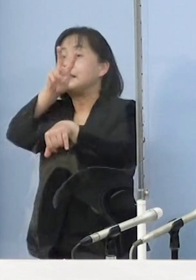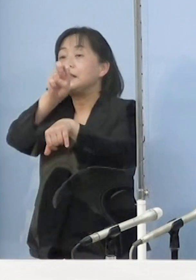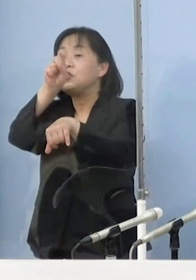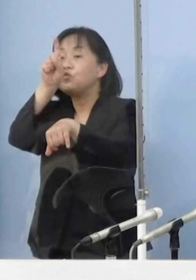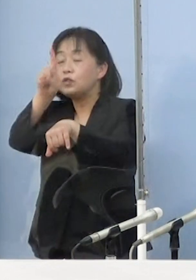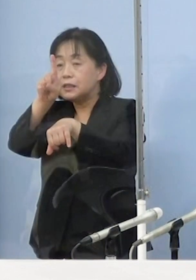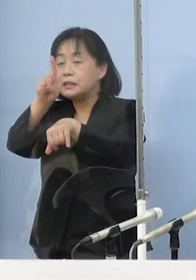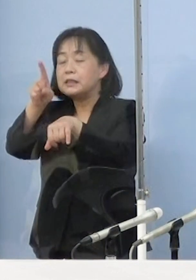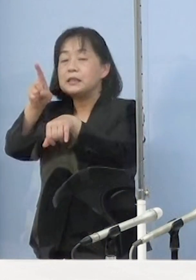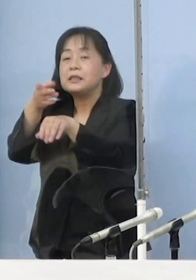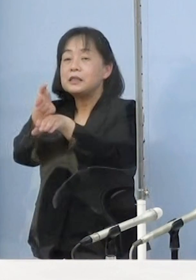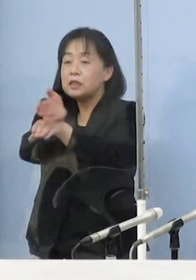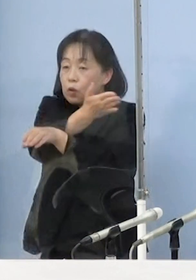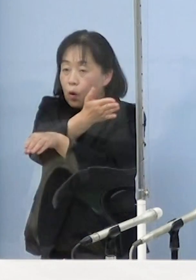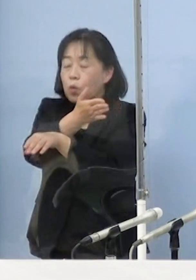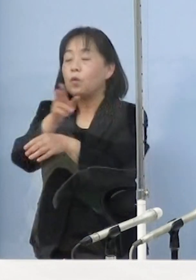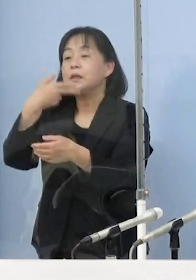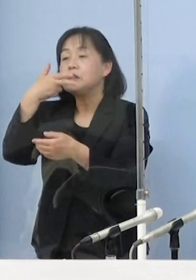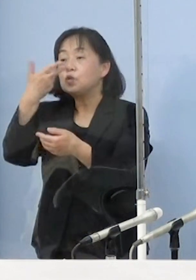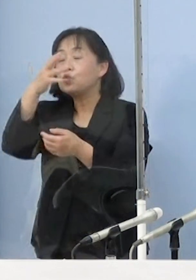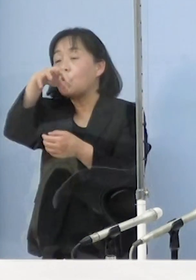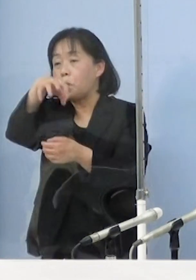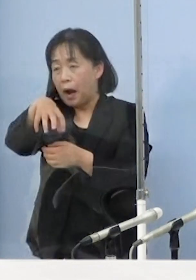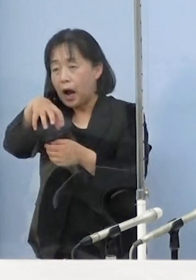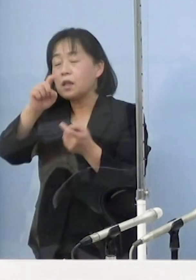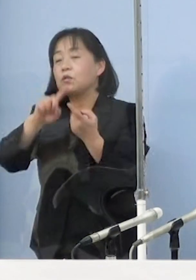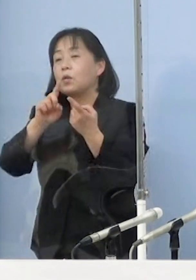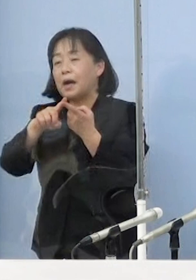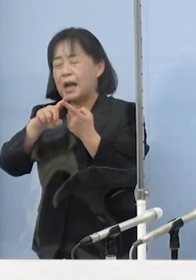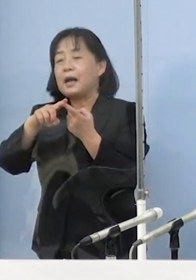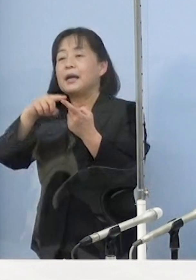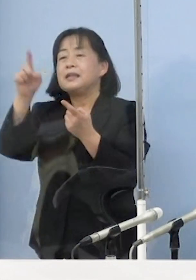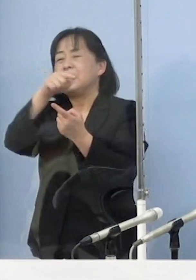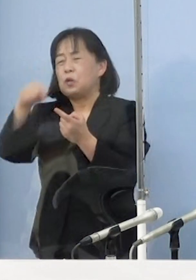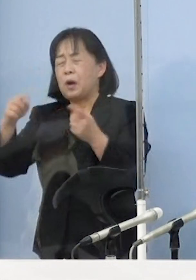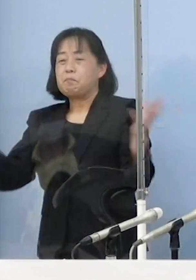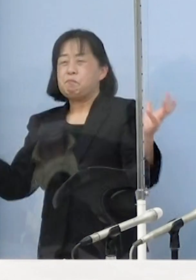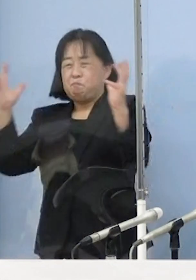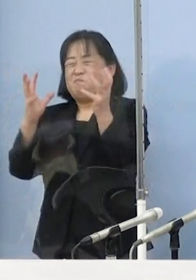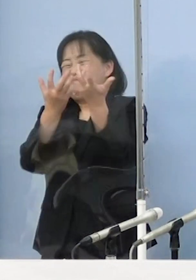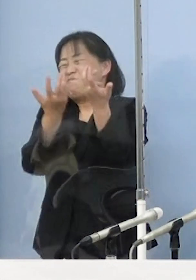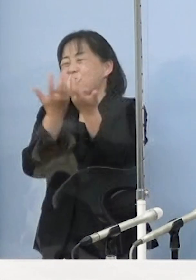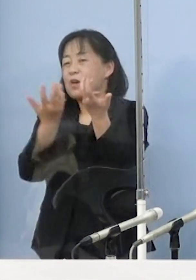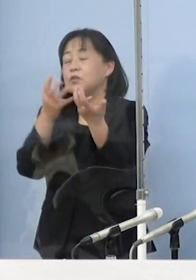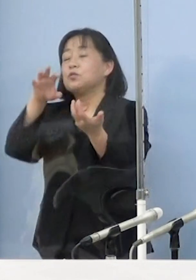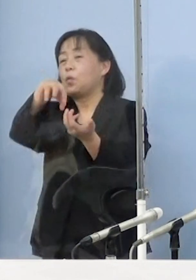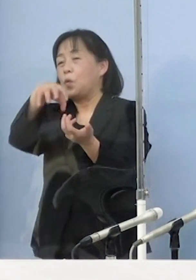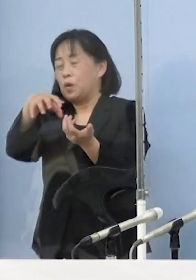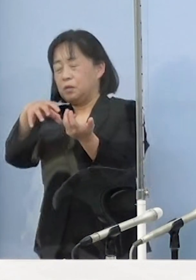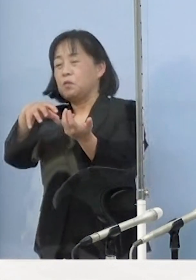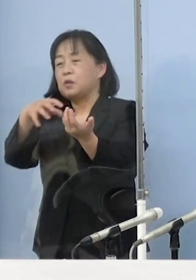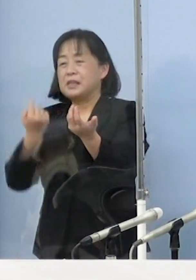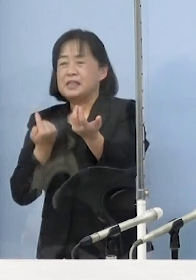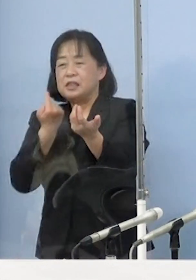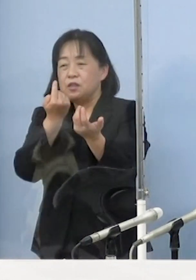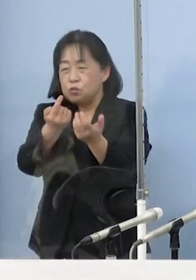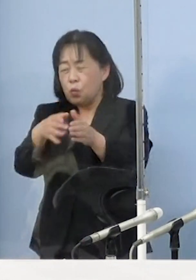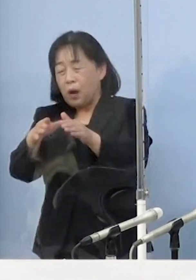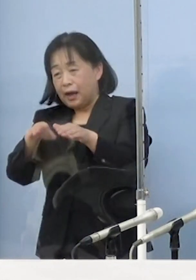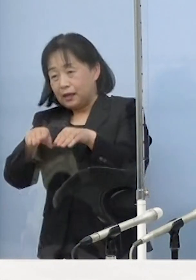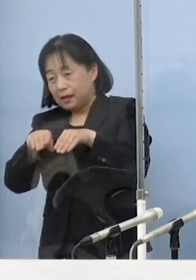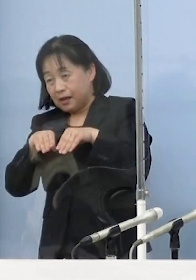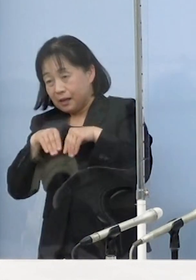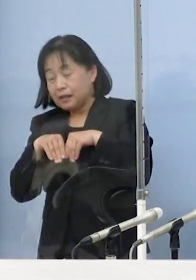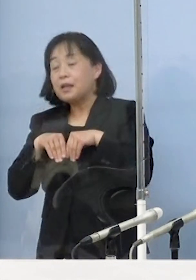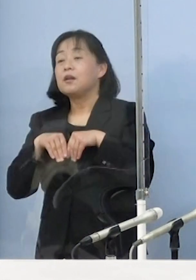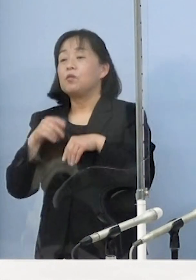の飲食の場、あるいは人の集まる場所への外出をぜひ控えていただければ